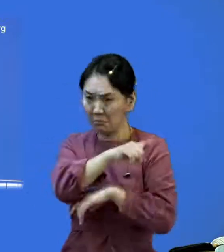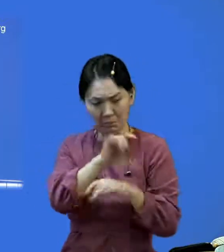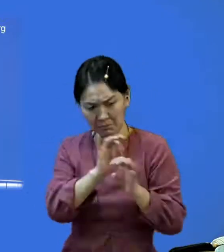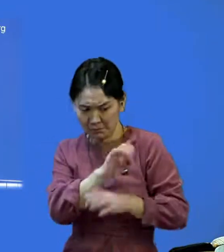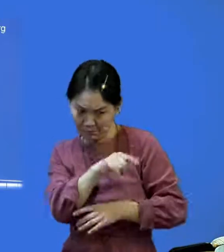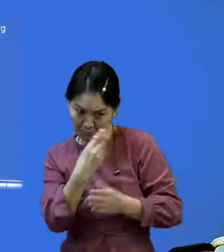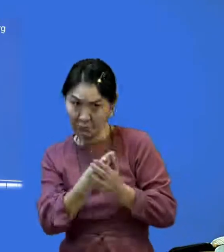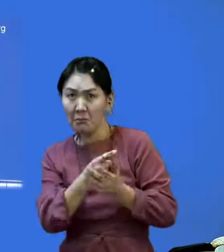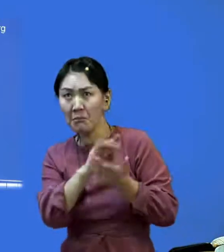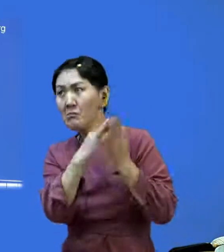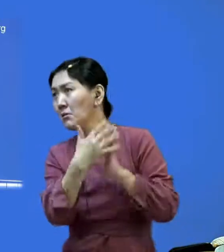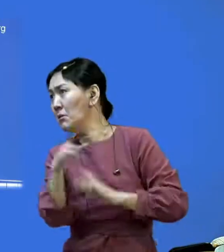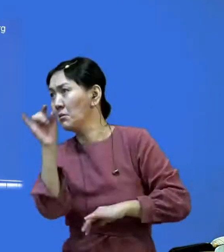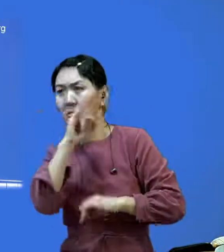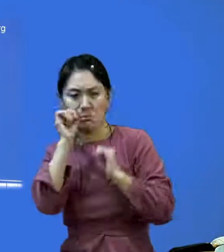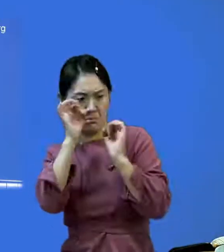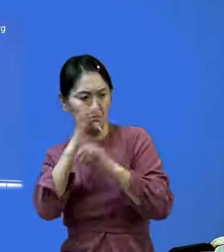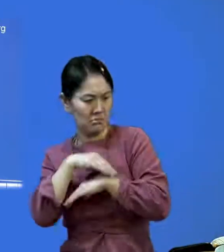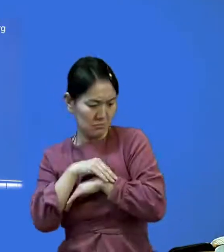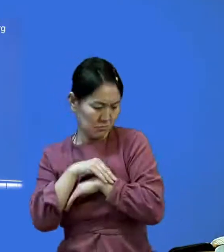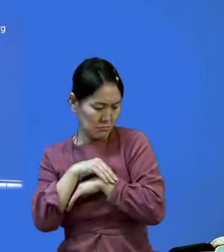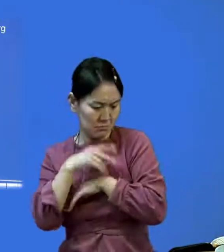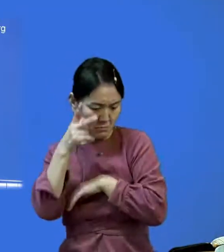нүгэл байгаа учраас л ийм юм тохиолдсон.